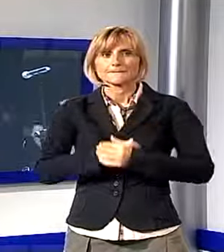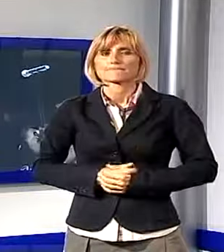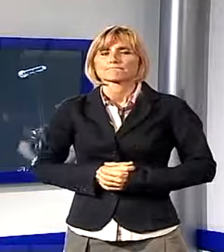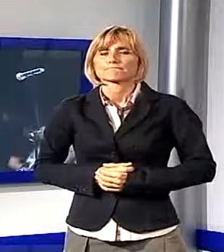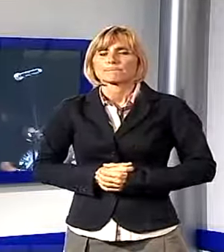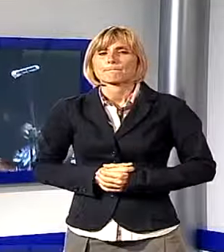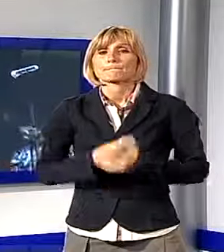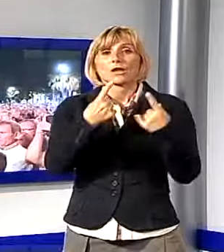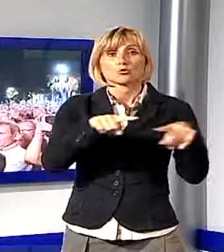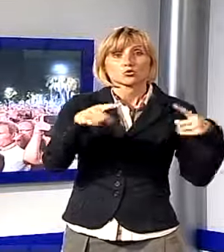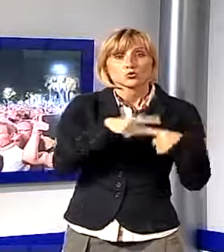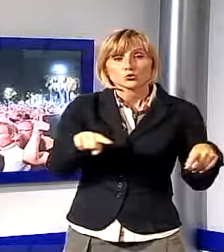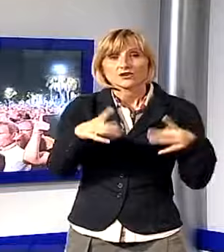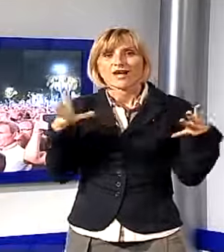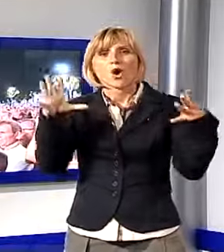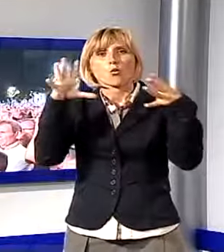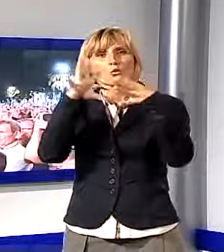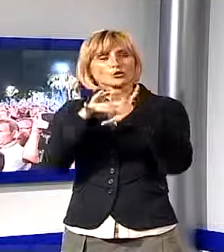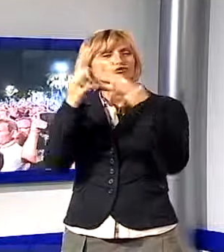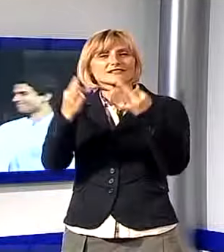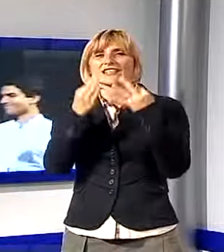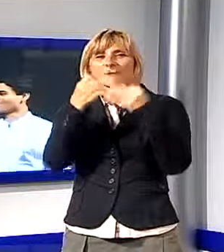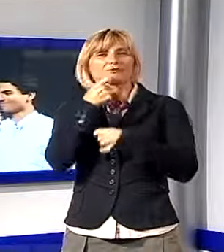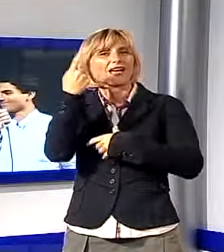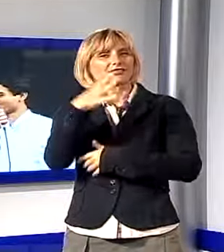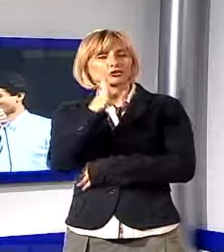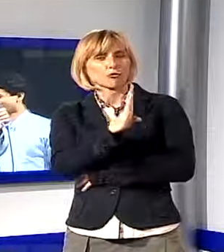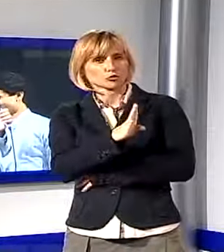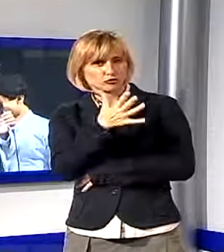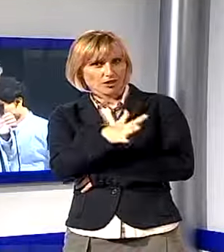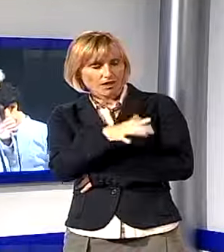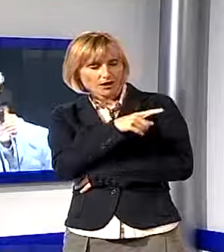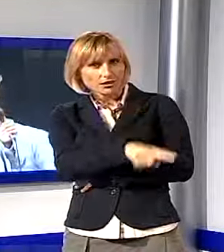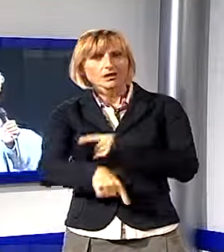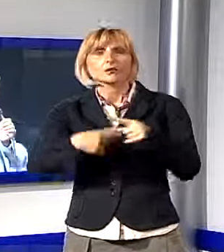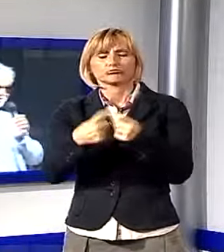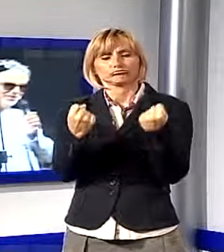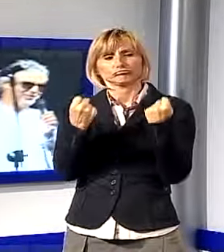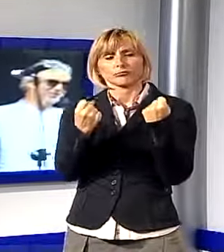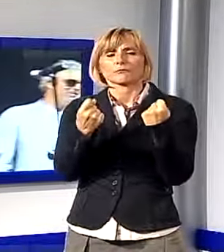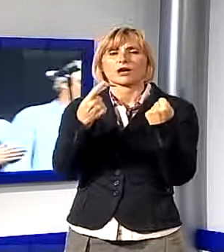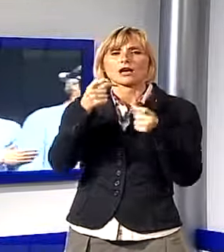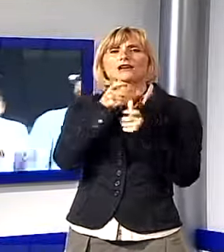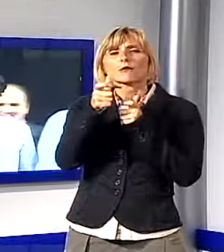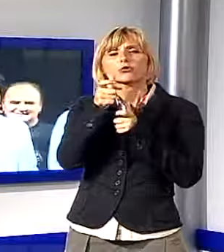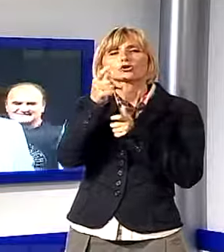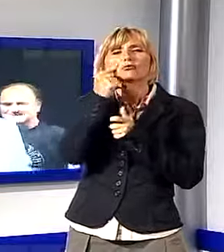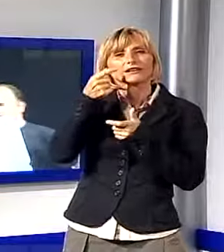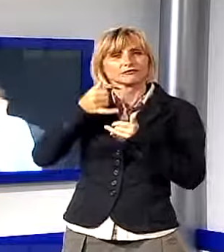La musica unisce in tutti i sensi, ha detto, e fortifica anche i rapporti tra padre e figlio. Accompagnato al